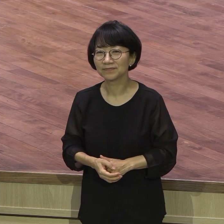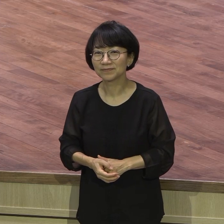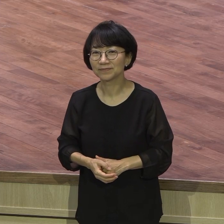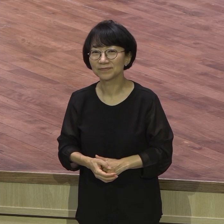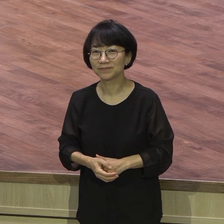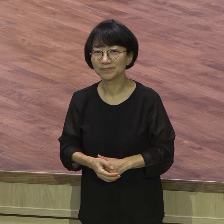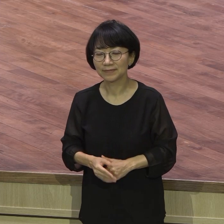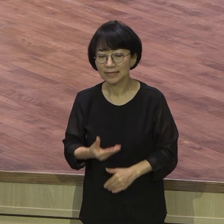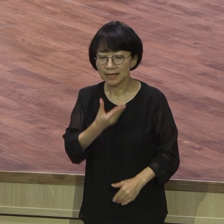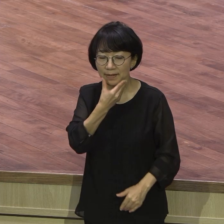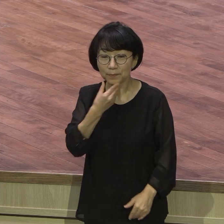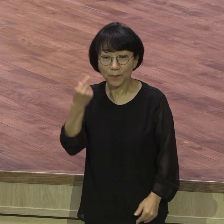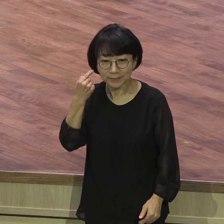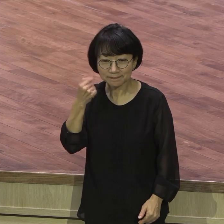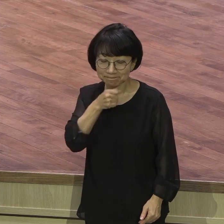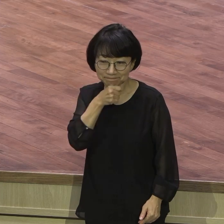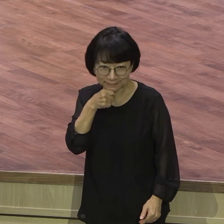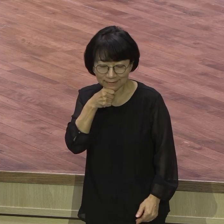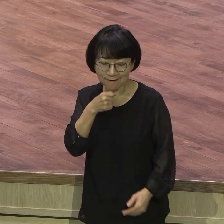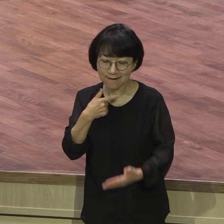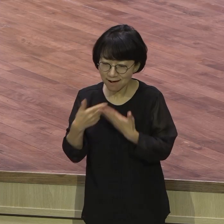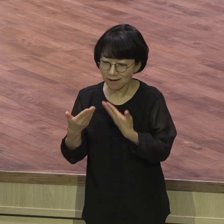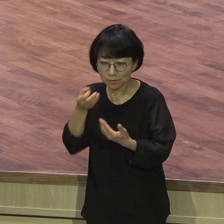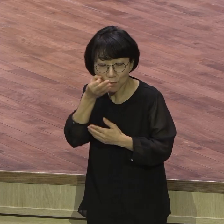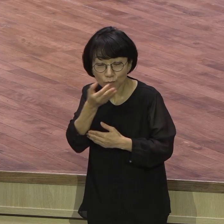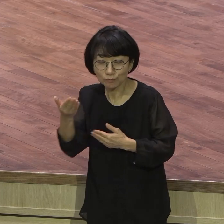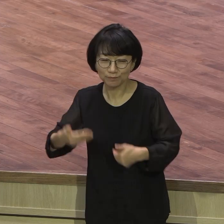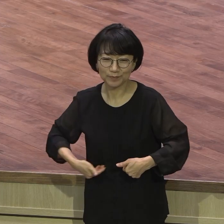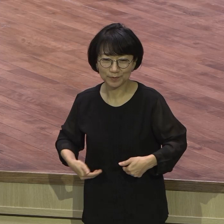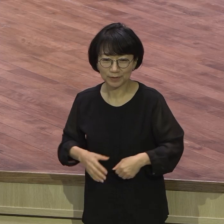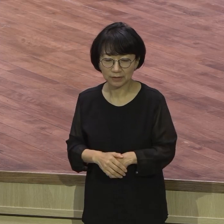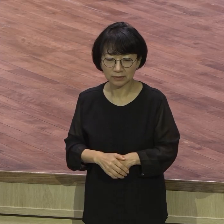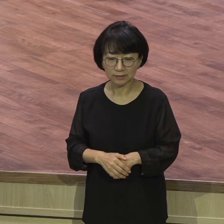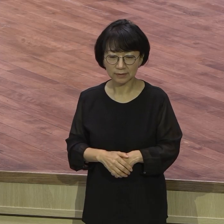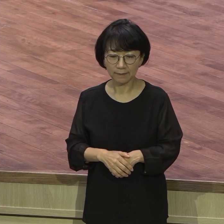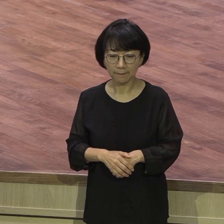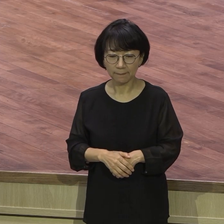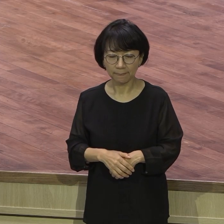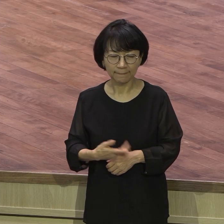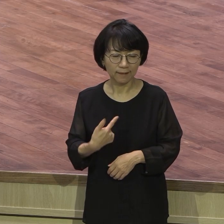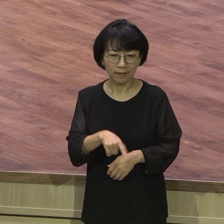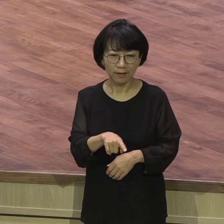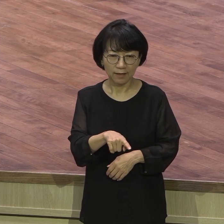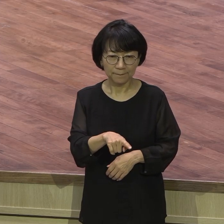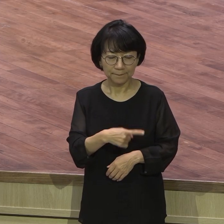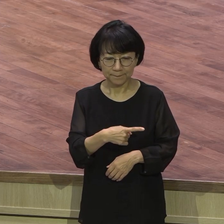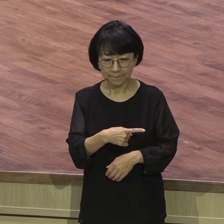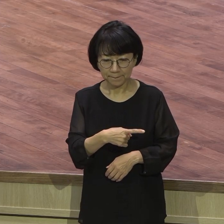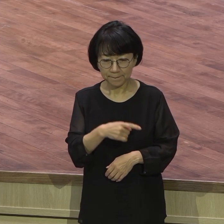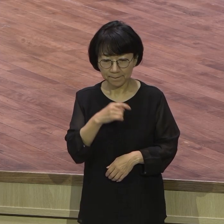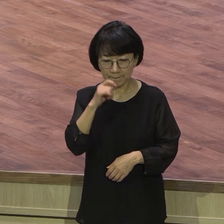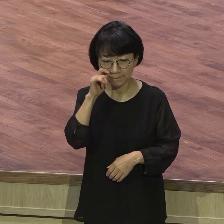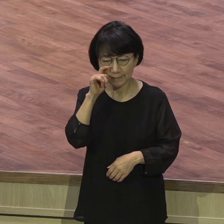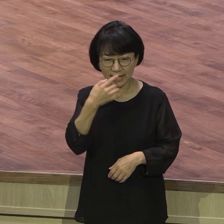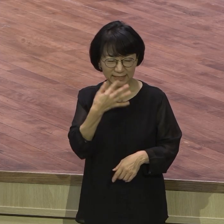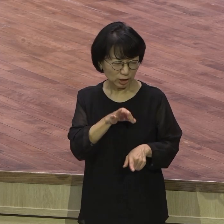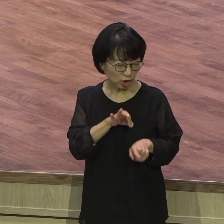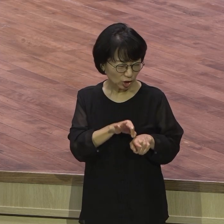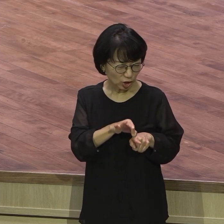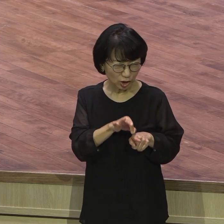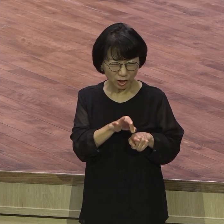복음의 맛을 보여줘요 잔소리 많이 해도 막 뭐 그렇게 지가 무슨 뭐나 된 것처럼 그렇게 떠드란 말이